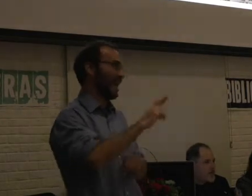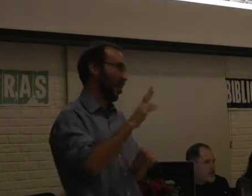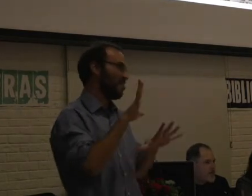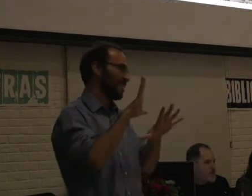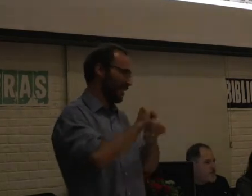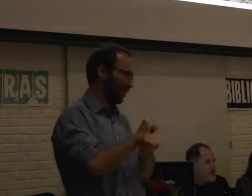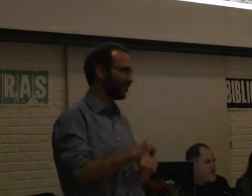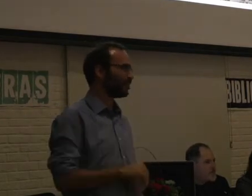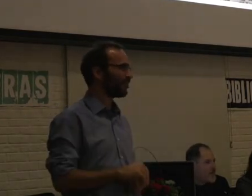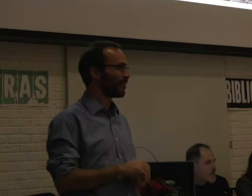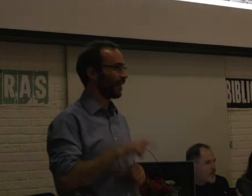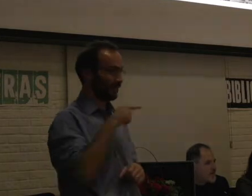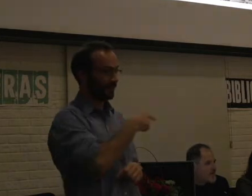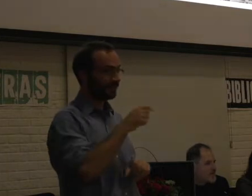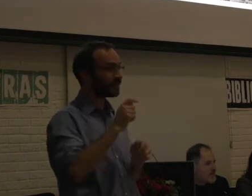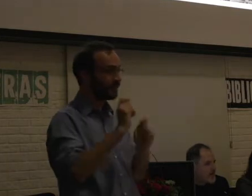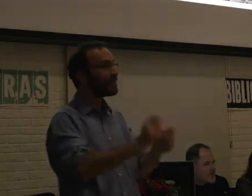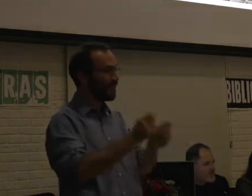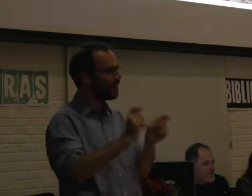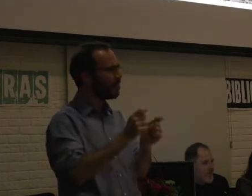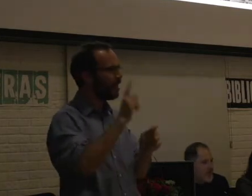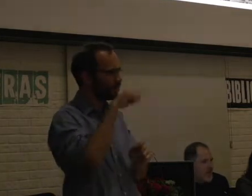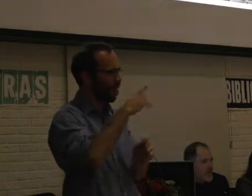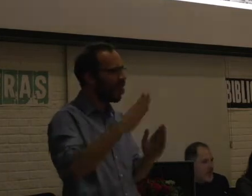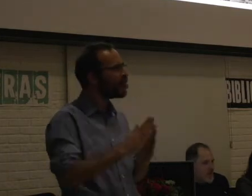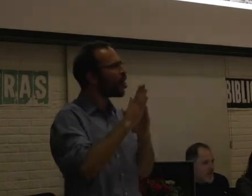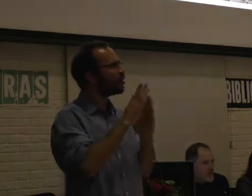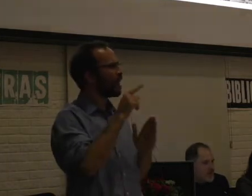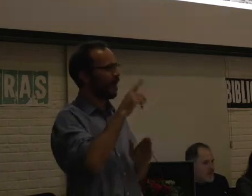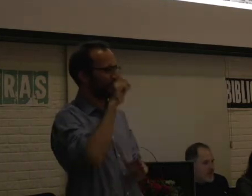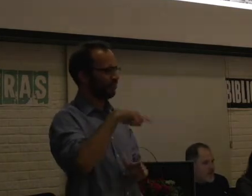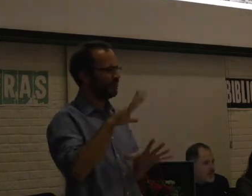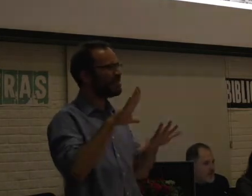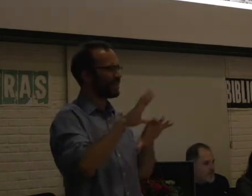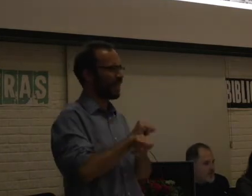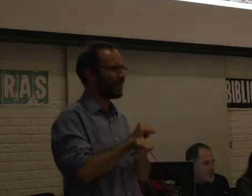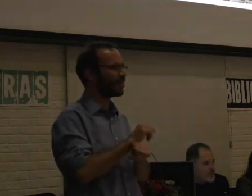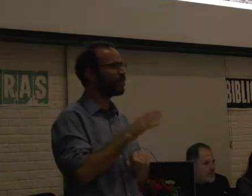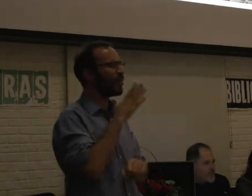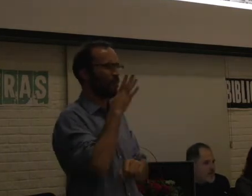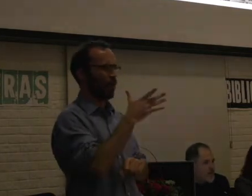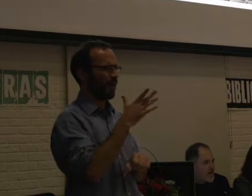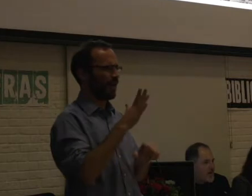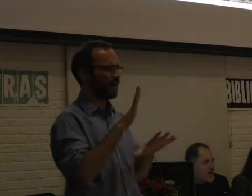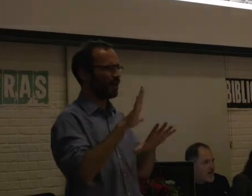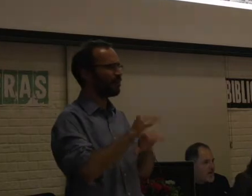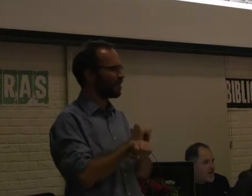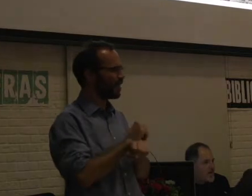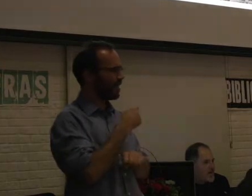bueno, esta Cibeles era una diosa mistérica. ¿Qué pinta Cibeles? Volvemos al tema